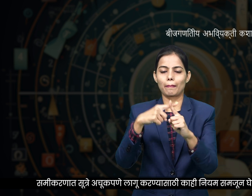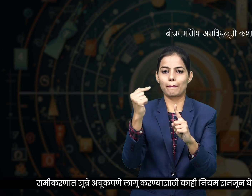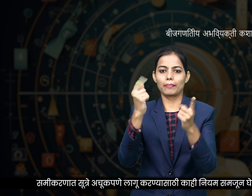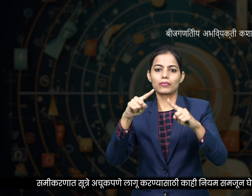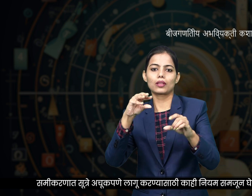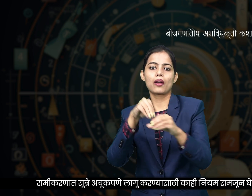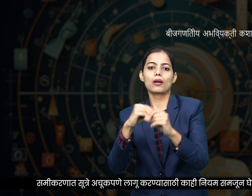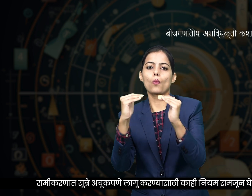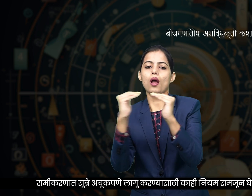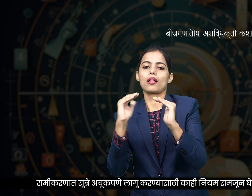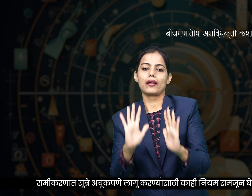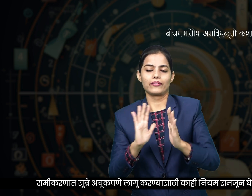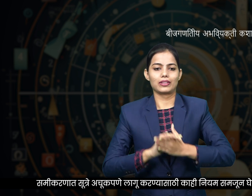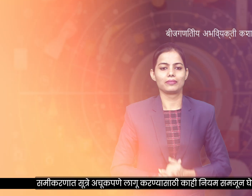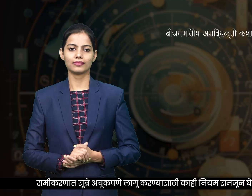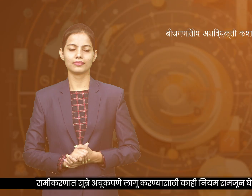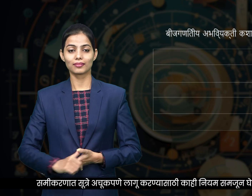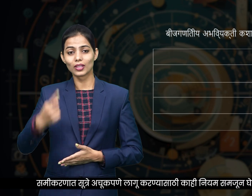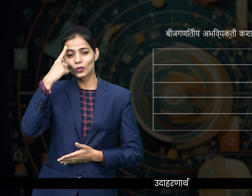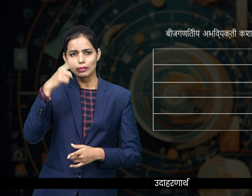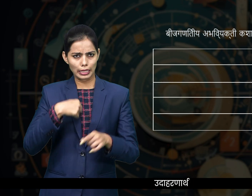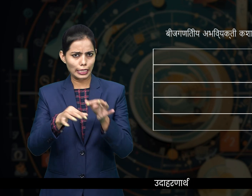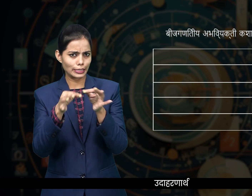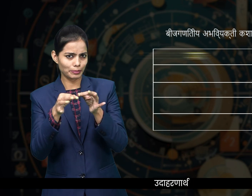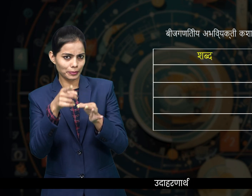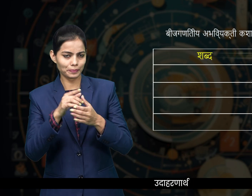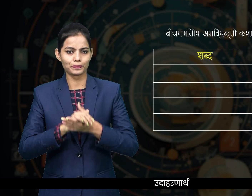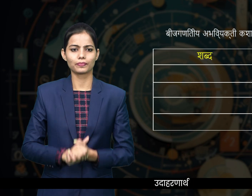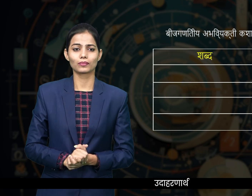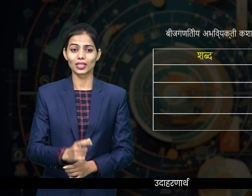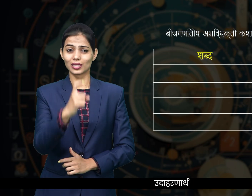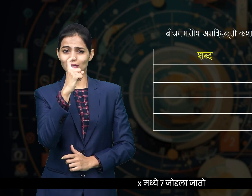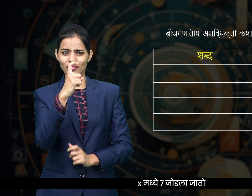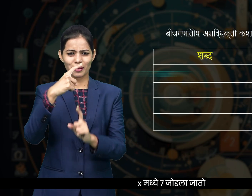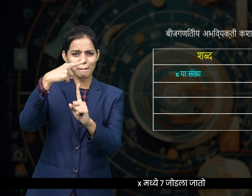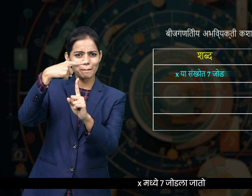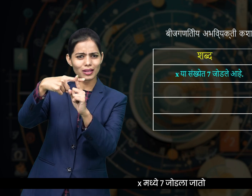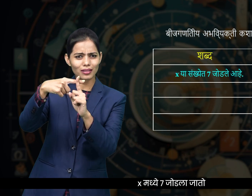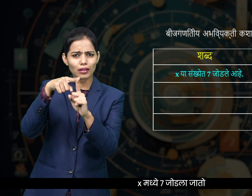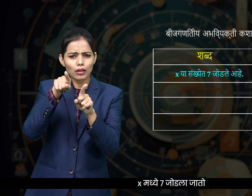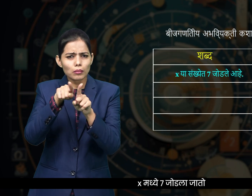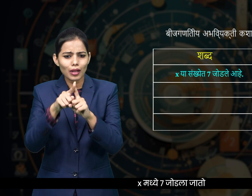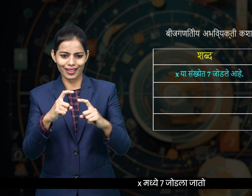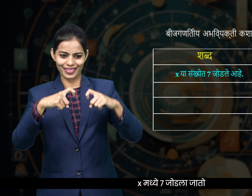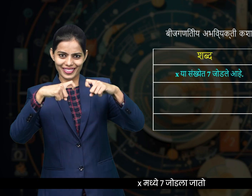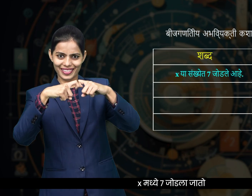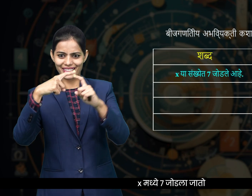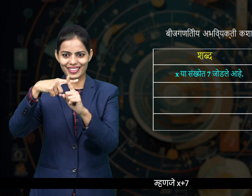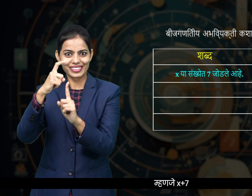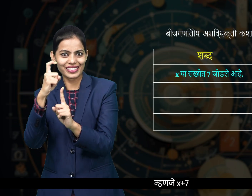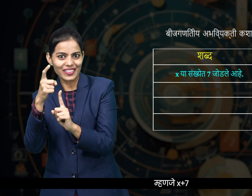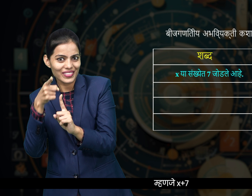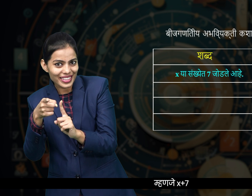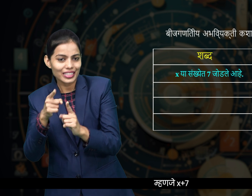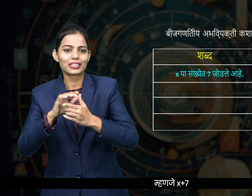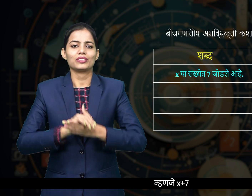उदाहरणार्थ x मध्ये 7 जोडला जातो